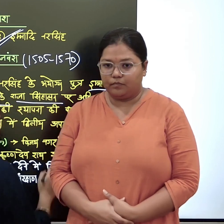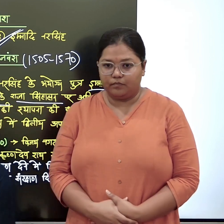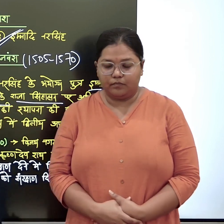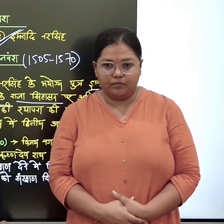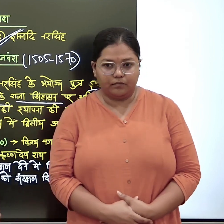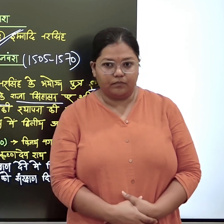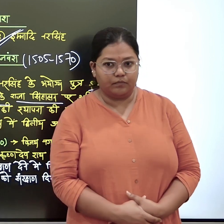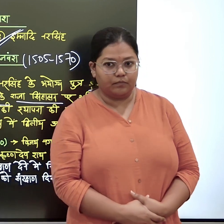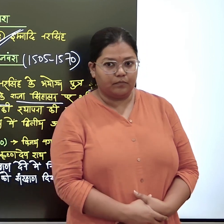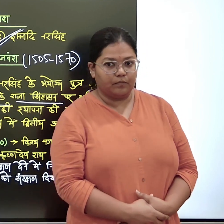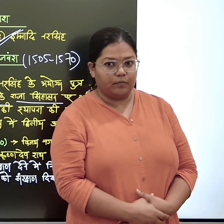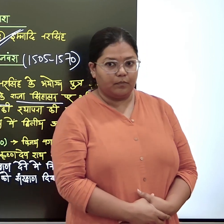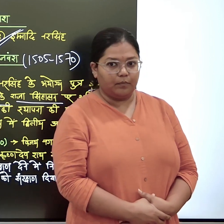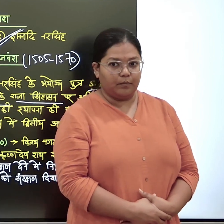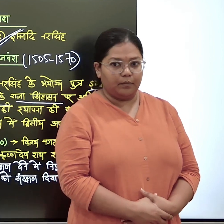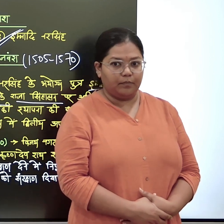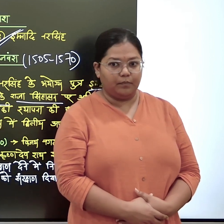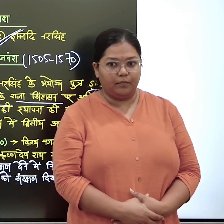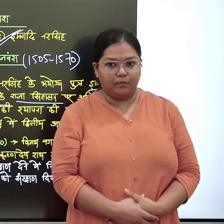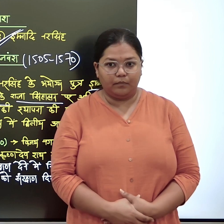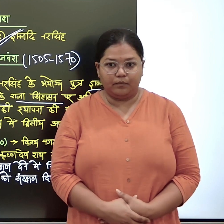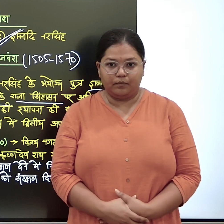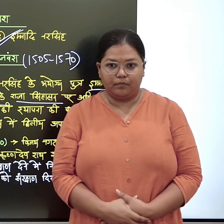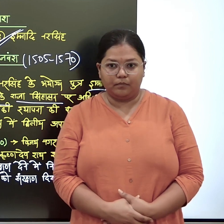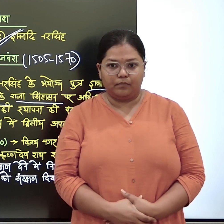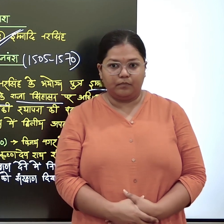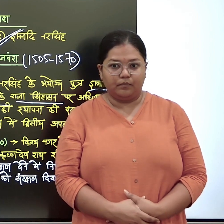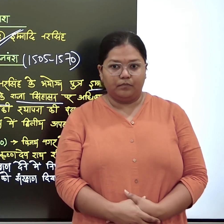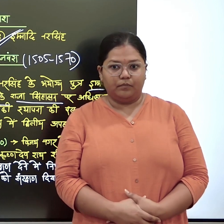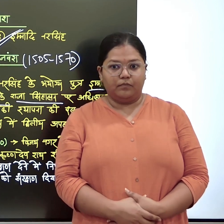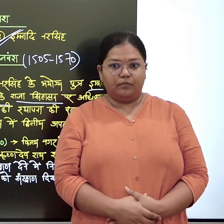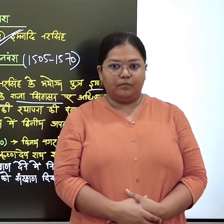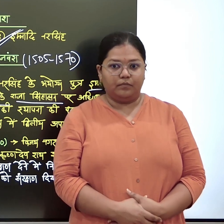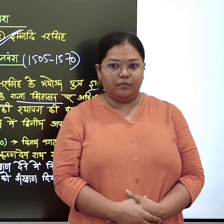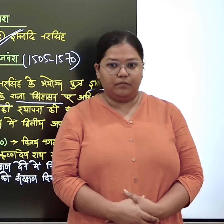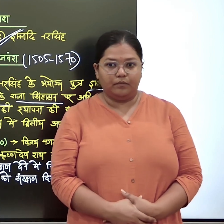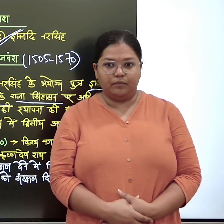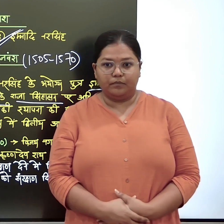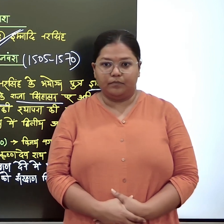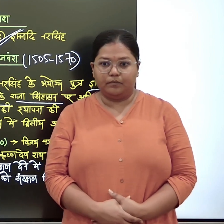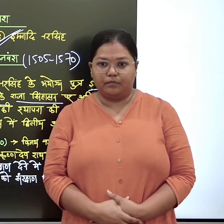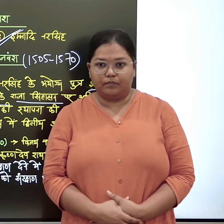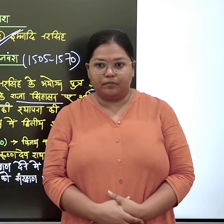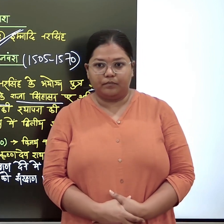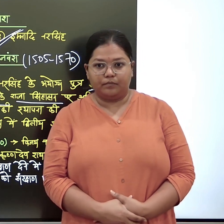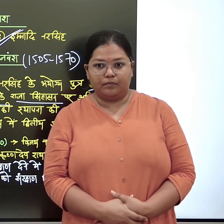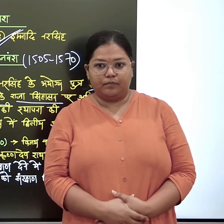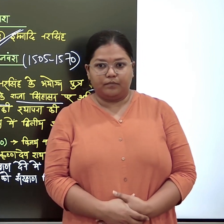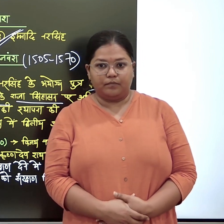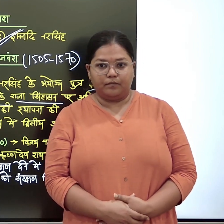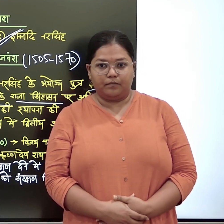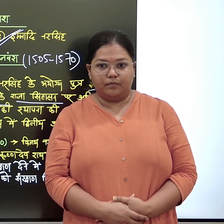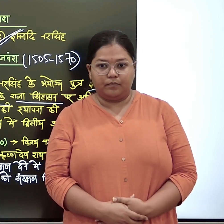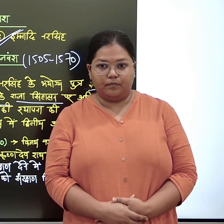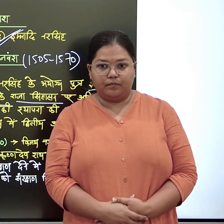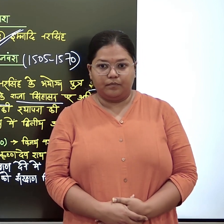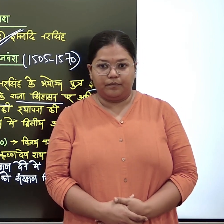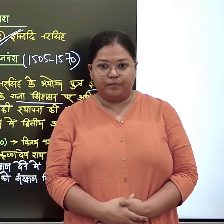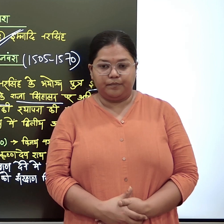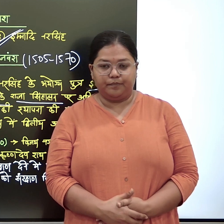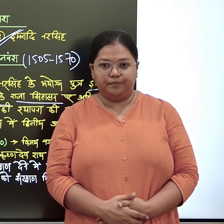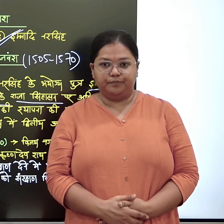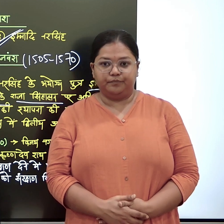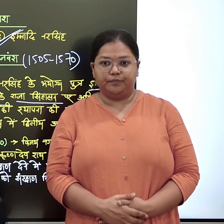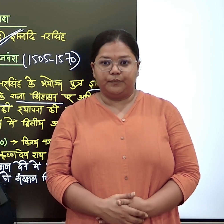राजा सिंहासन पर अधिकार कर लिया एवं तुलूव वंश की स्थापना की। कौन, वीर नरसिंह,